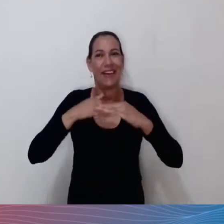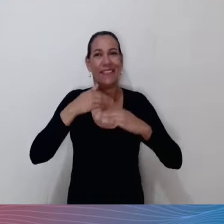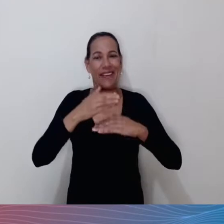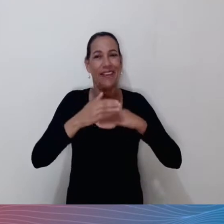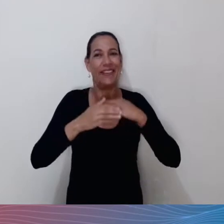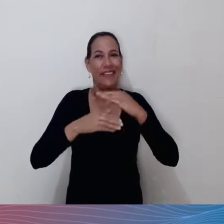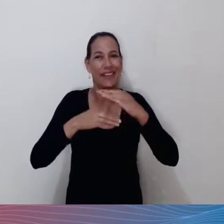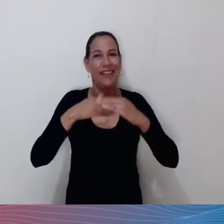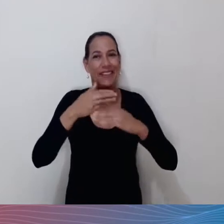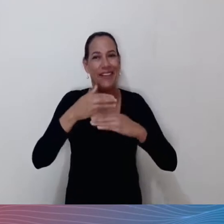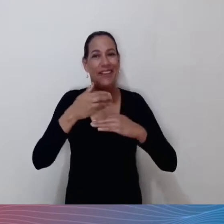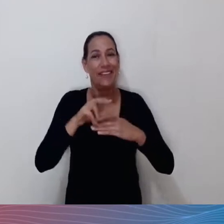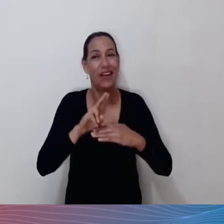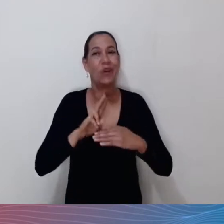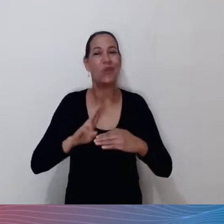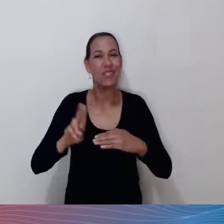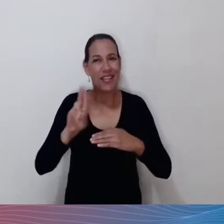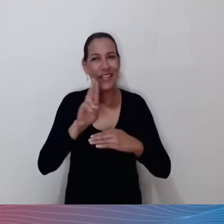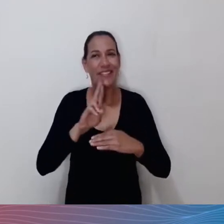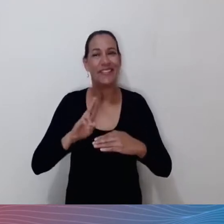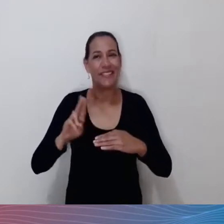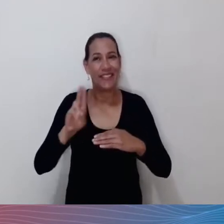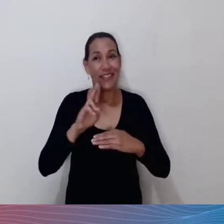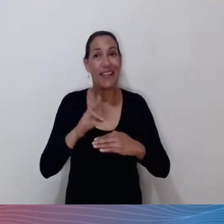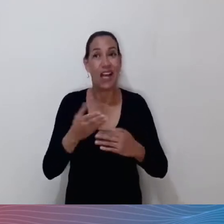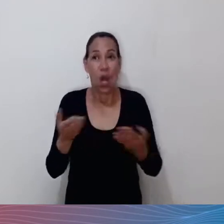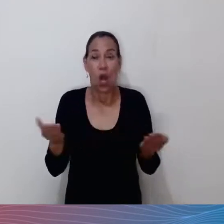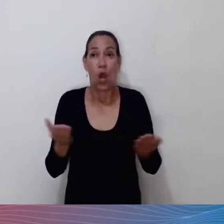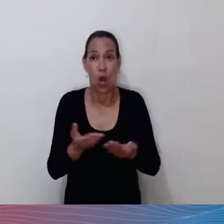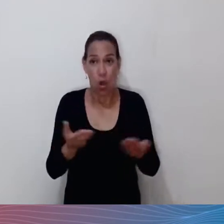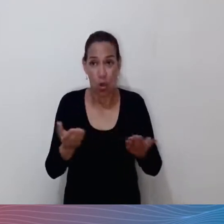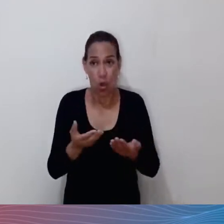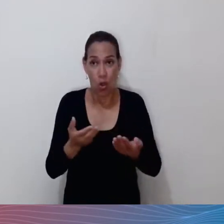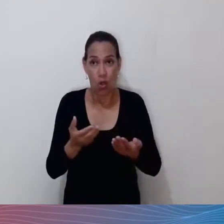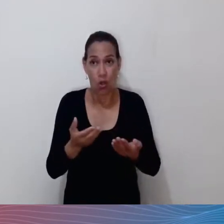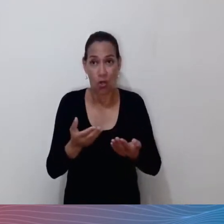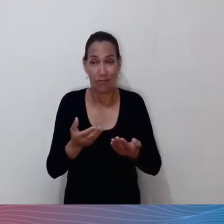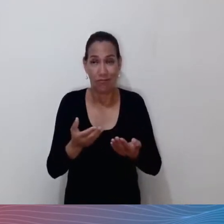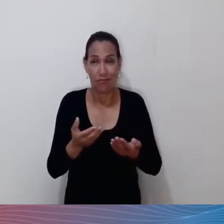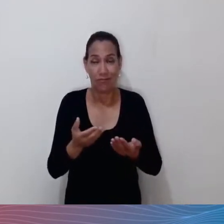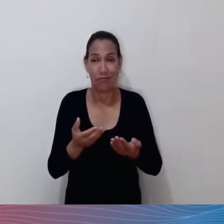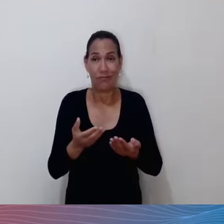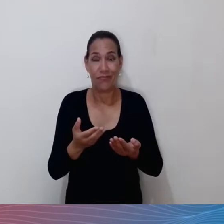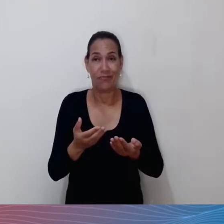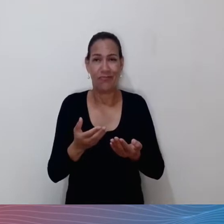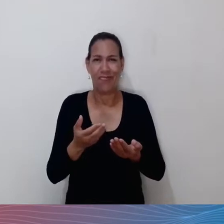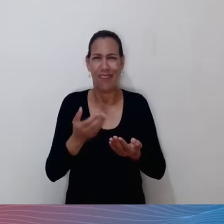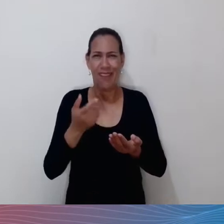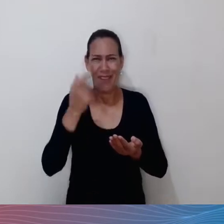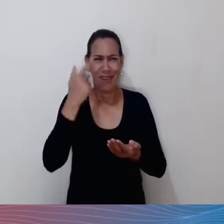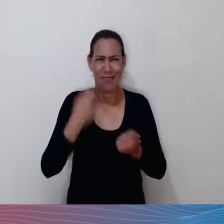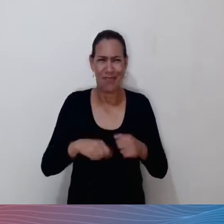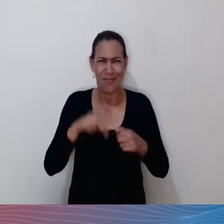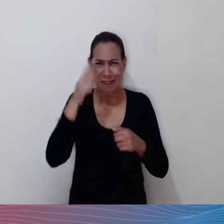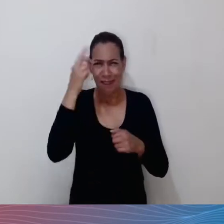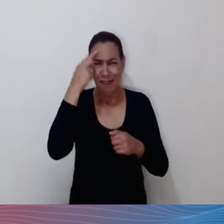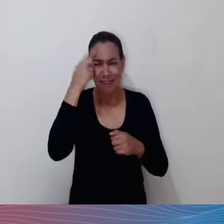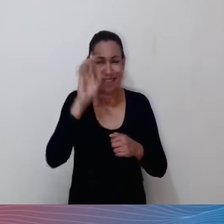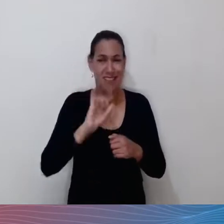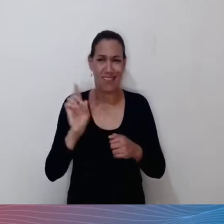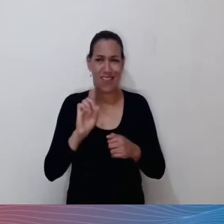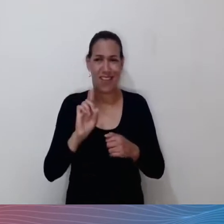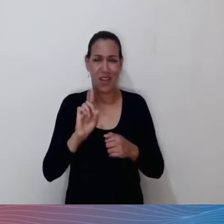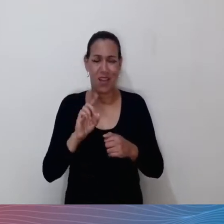hoje eu não preciso nem pensar que eu consigo segurar um copo firmemente. Então já